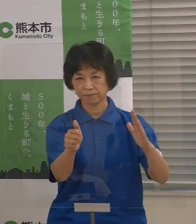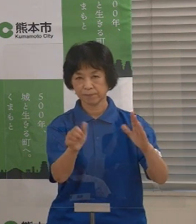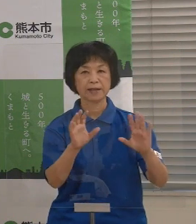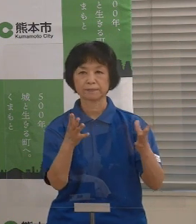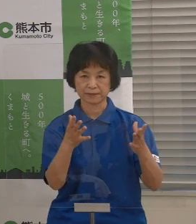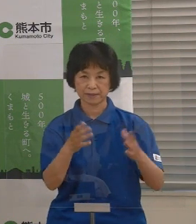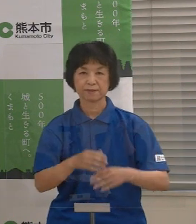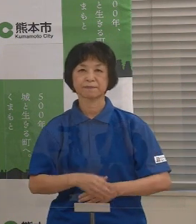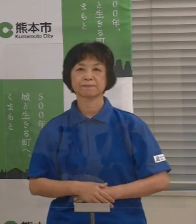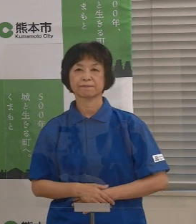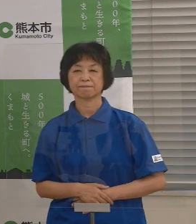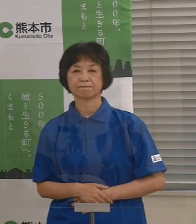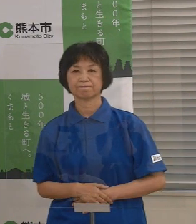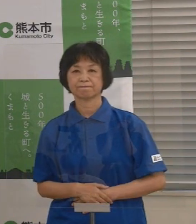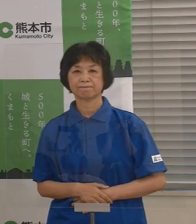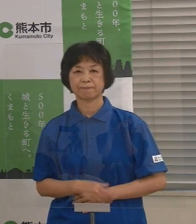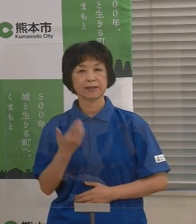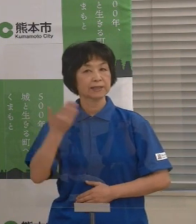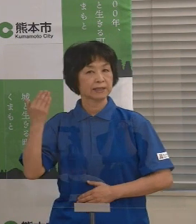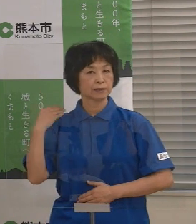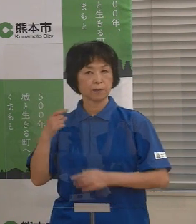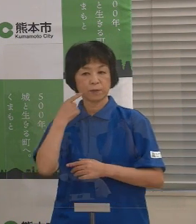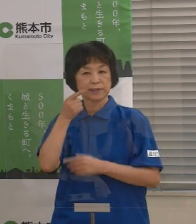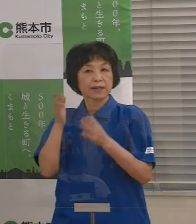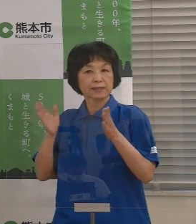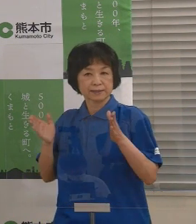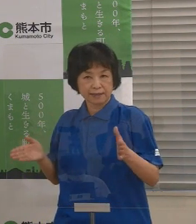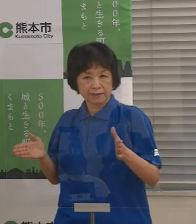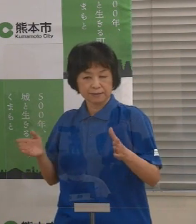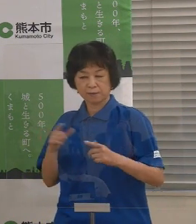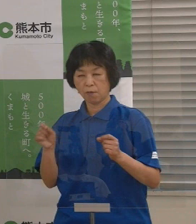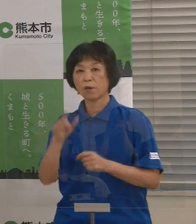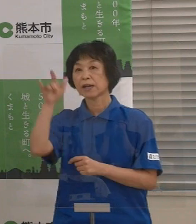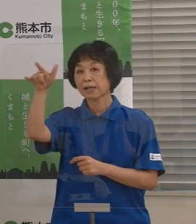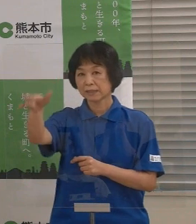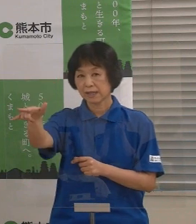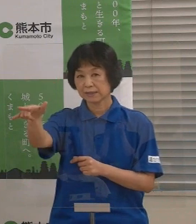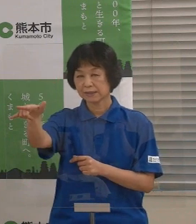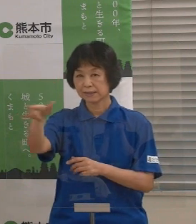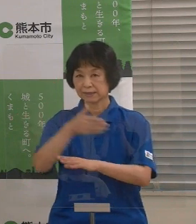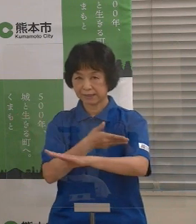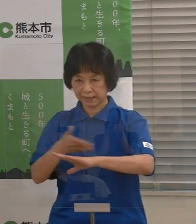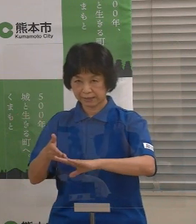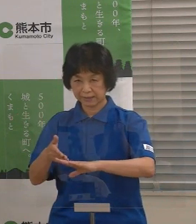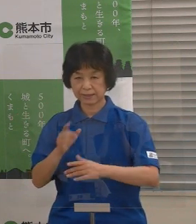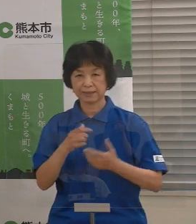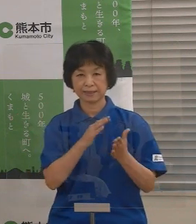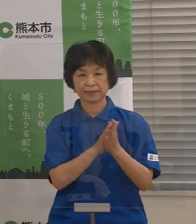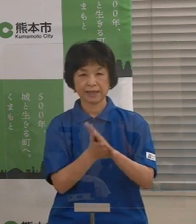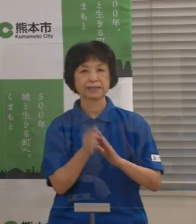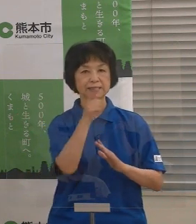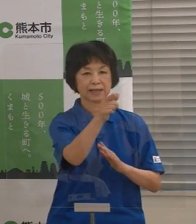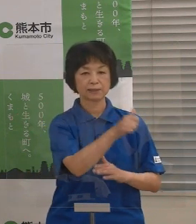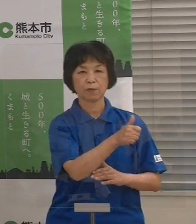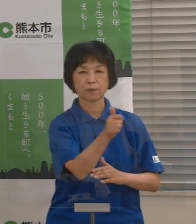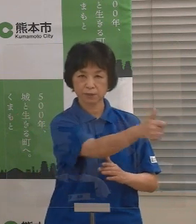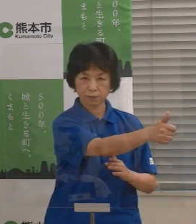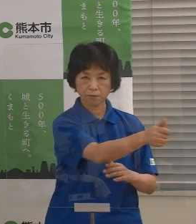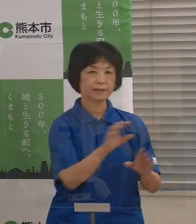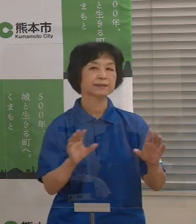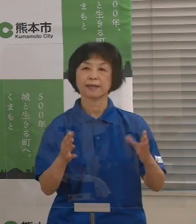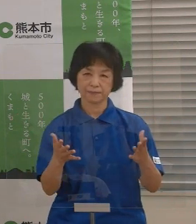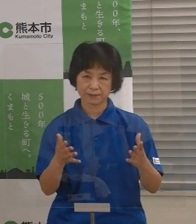ません。また過去1ヶ月の海外渡航歴、県外への移動歴はありません。な